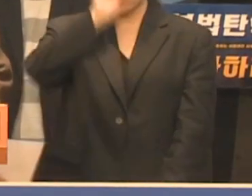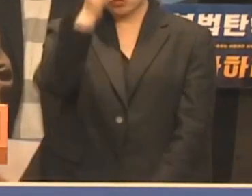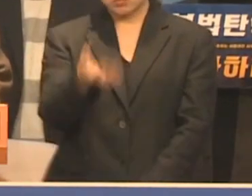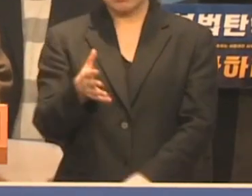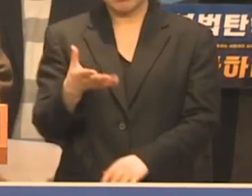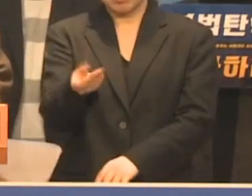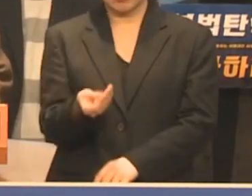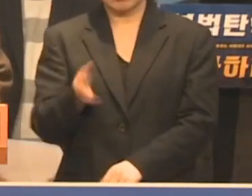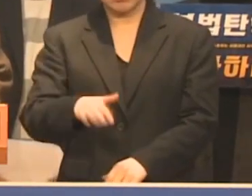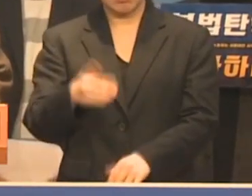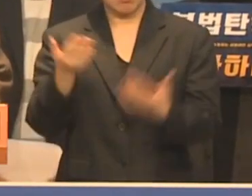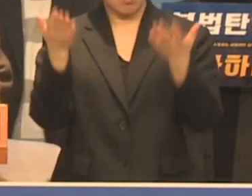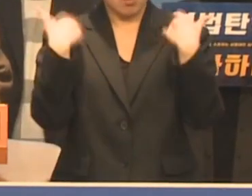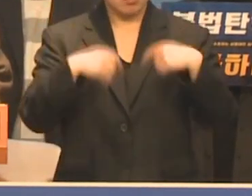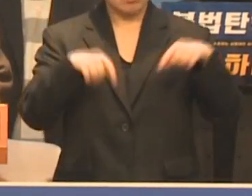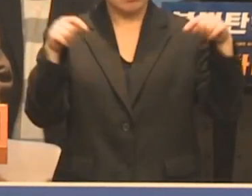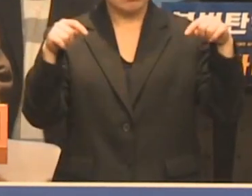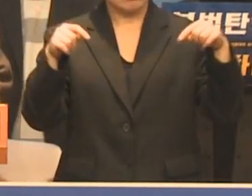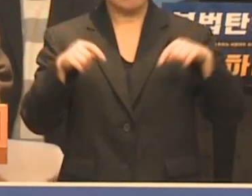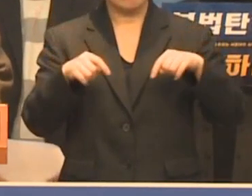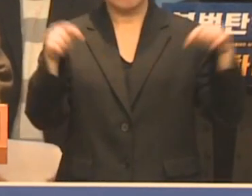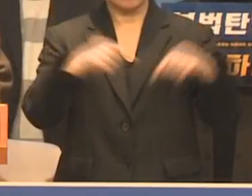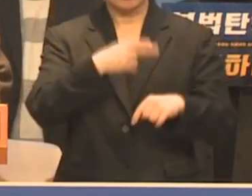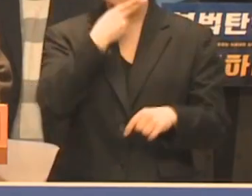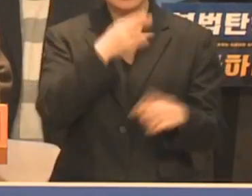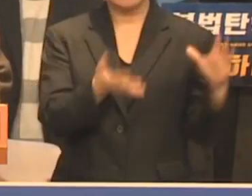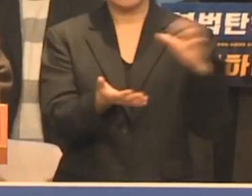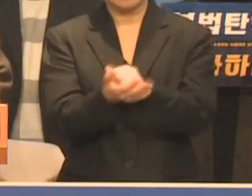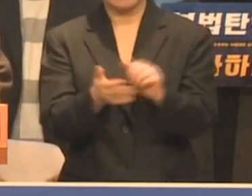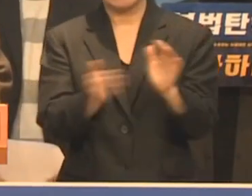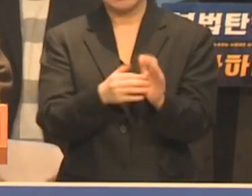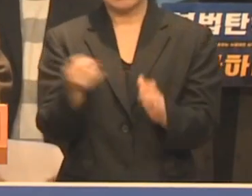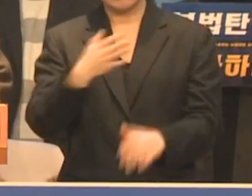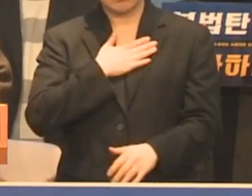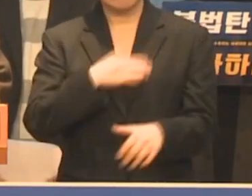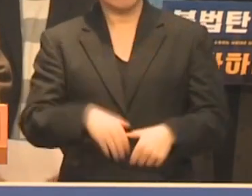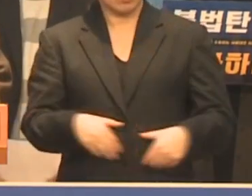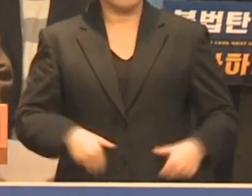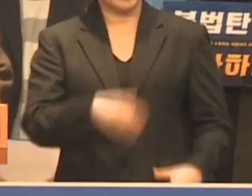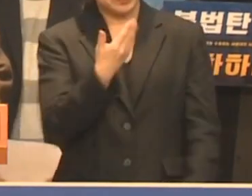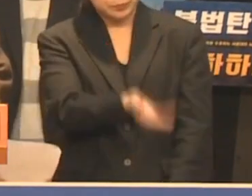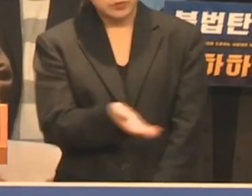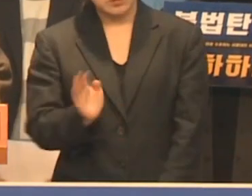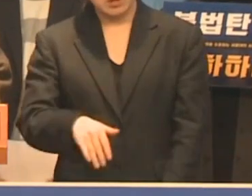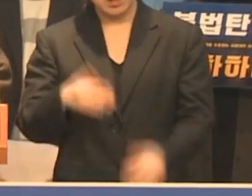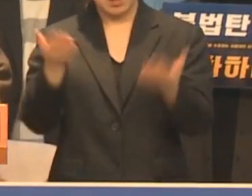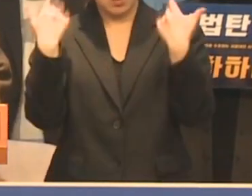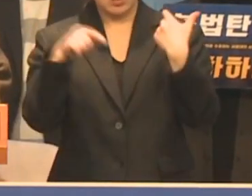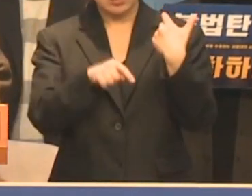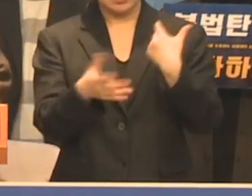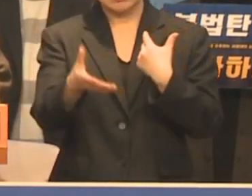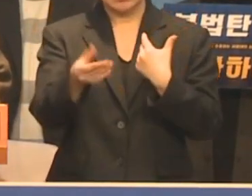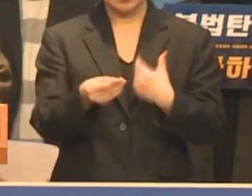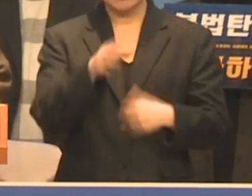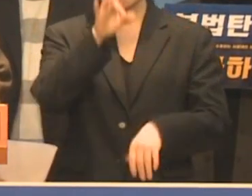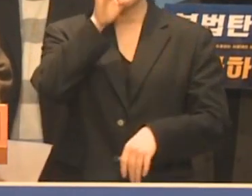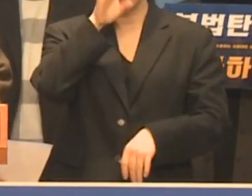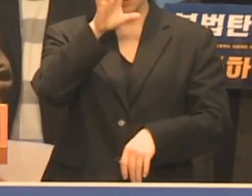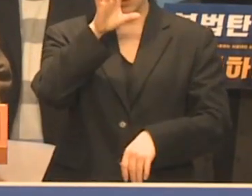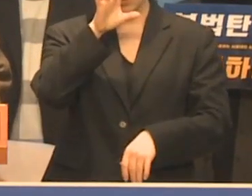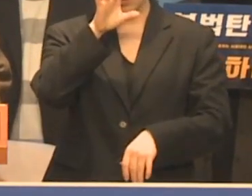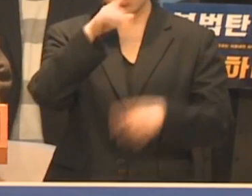장소를 학교 측과 상의 없이 불법 점거하였으며 저희 장소를 양보했음에도 불구하고 학교 측에서 대관이